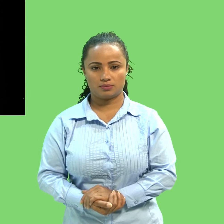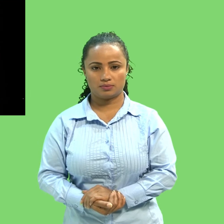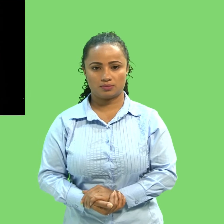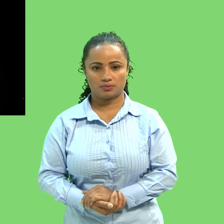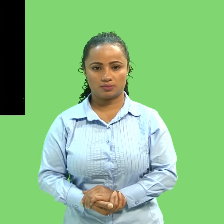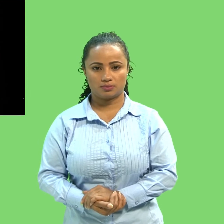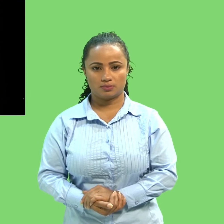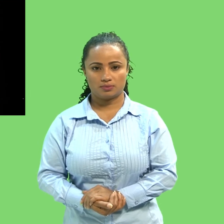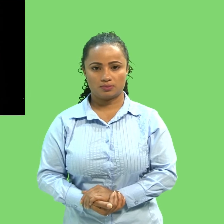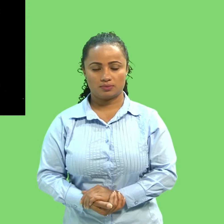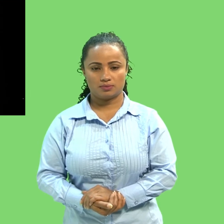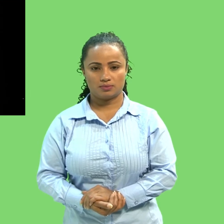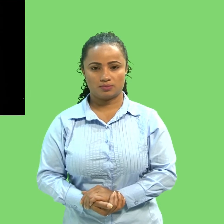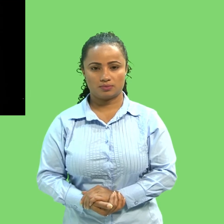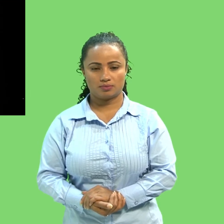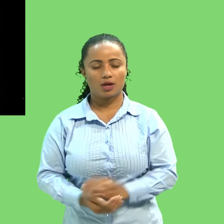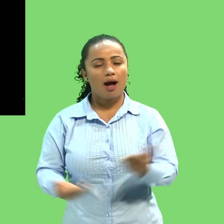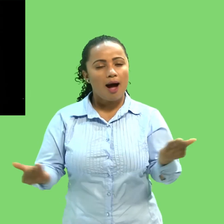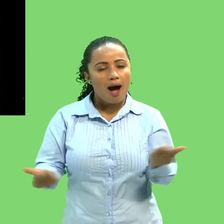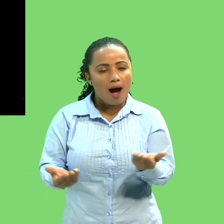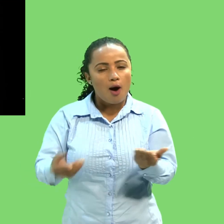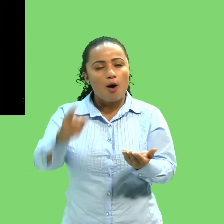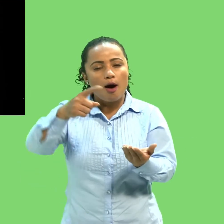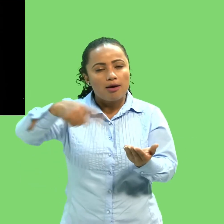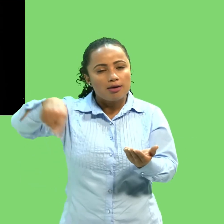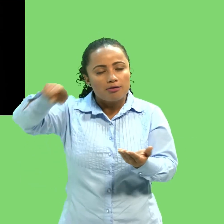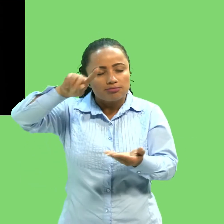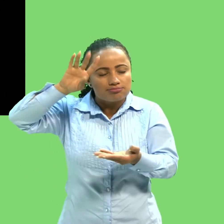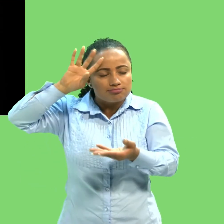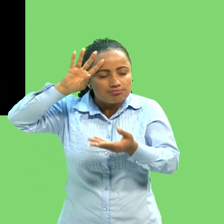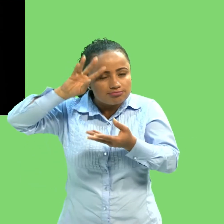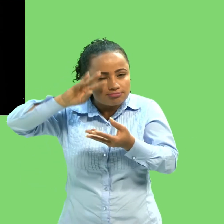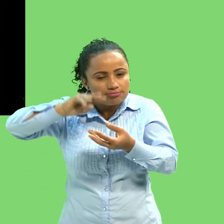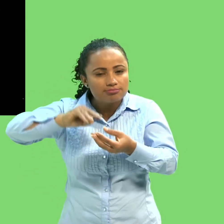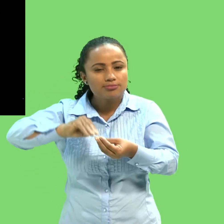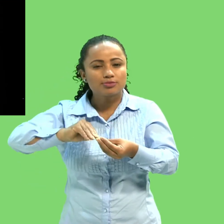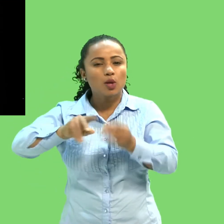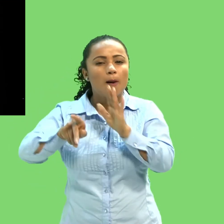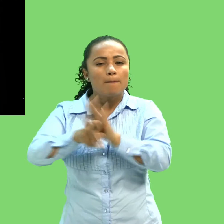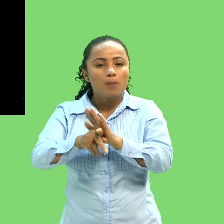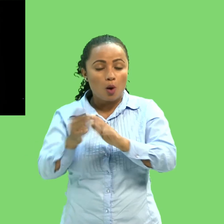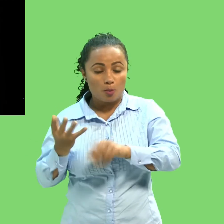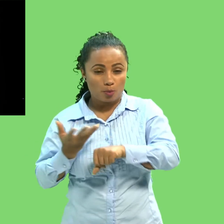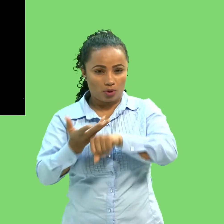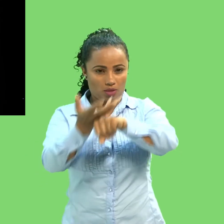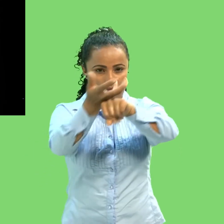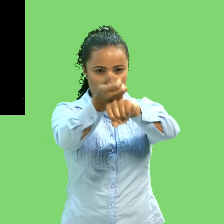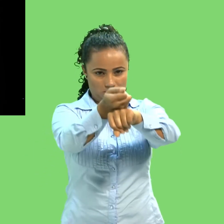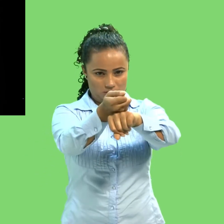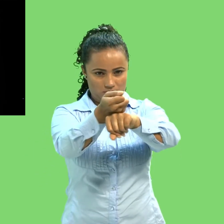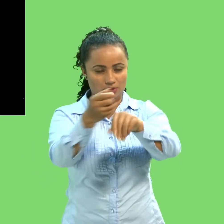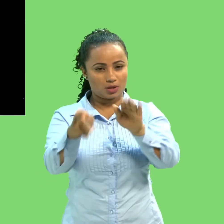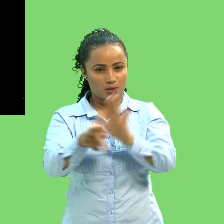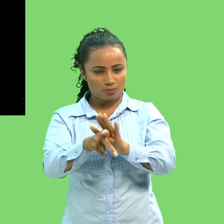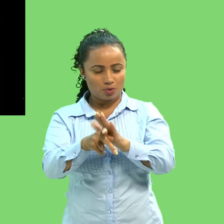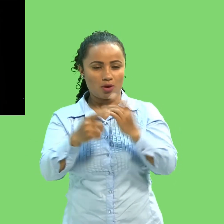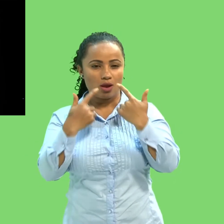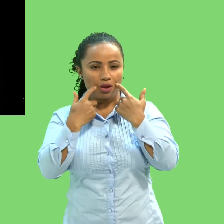Teremos agora, para vocês, reforçando aí esse conceito, né, de caráter interdisciplinar da linguística aplicada. O que